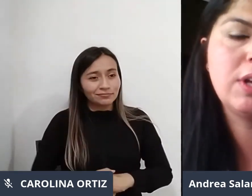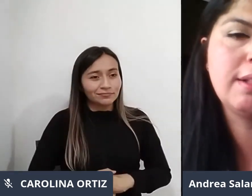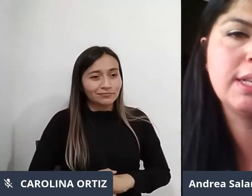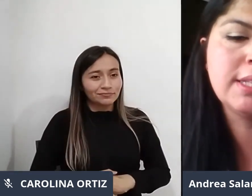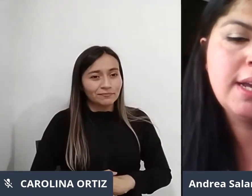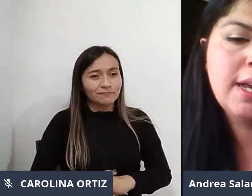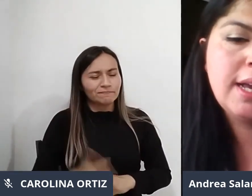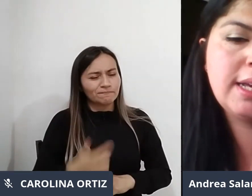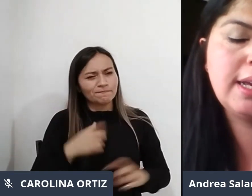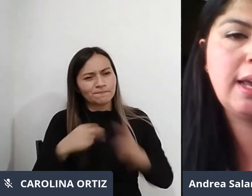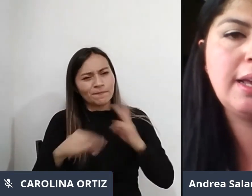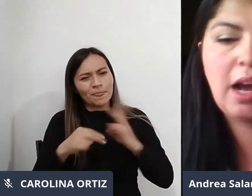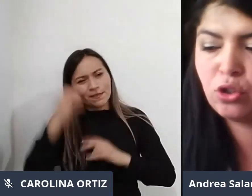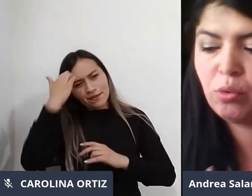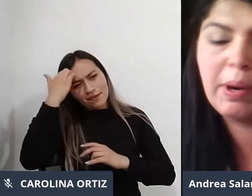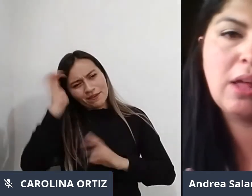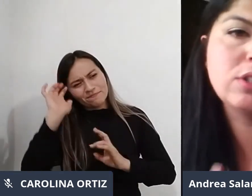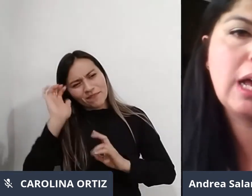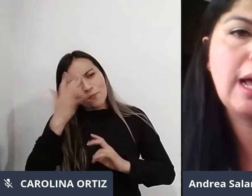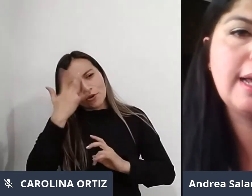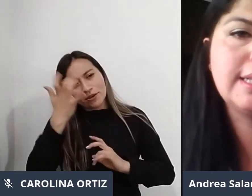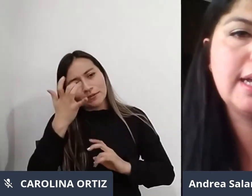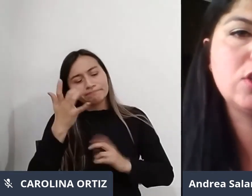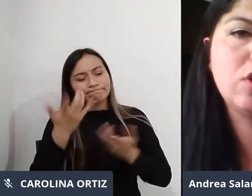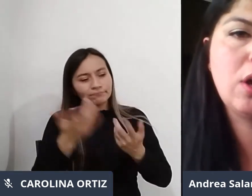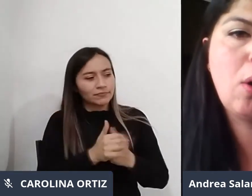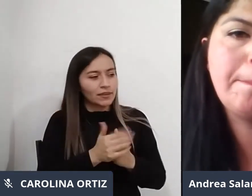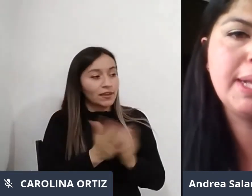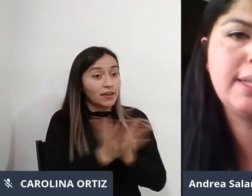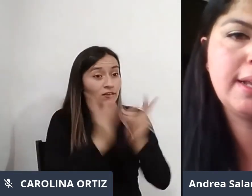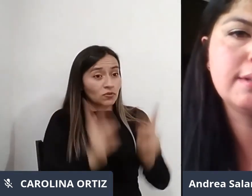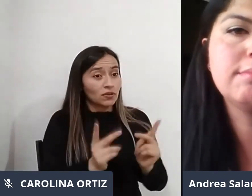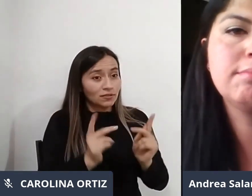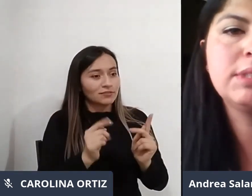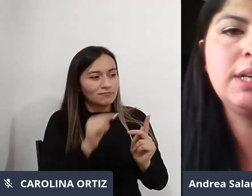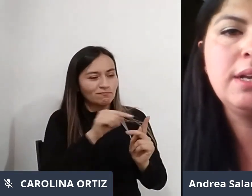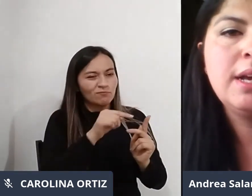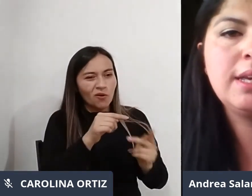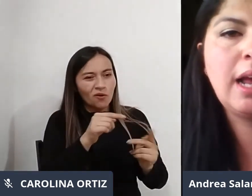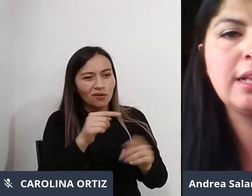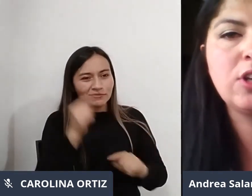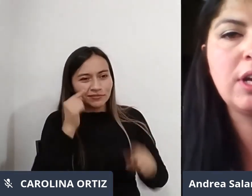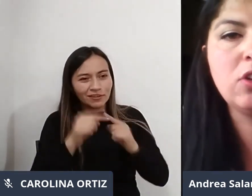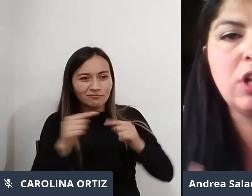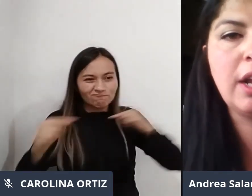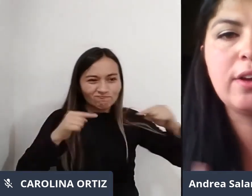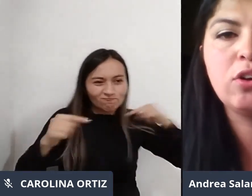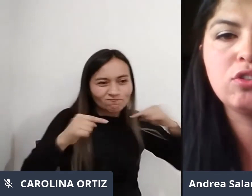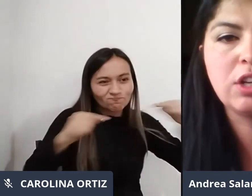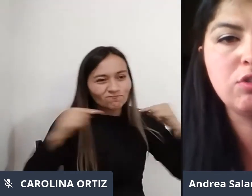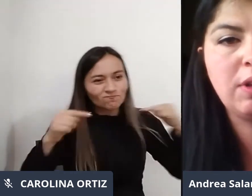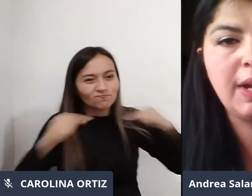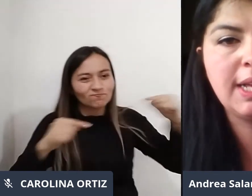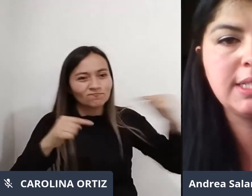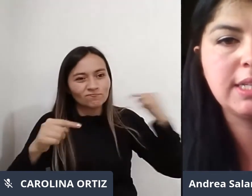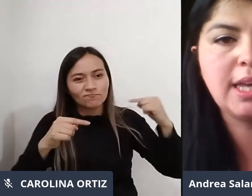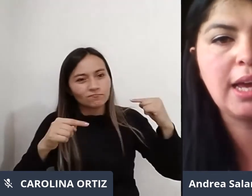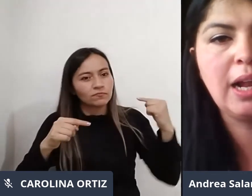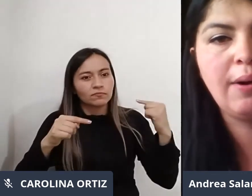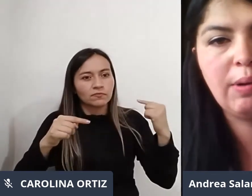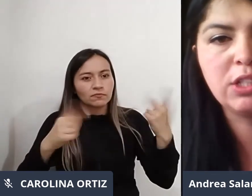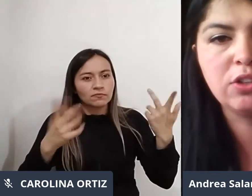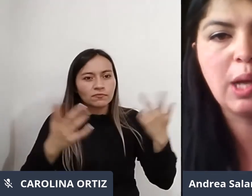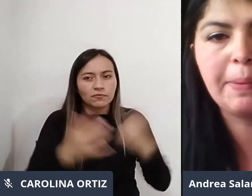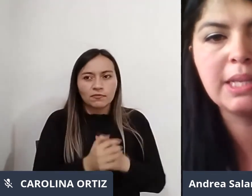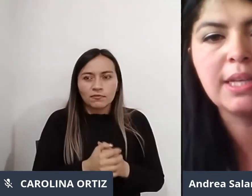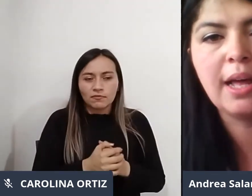los estudiantes acostumbrados a ese hecho de competir, ¿sí? Y al hecho de que no se les reconozcan sus diferencias y de